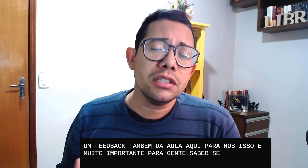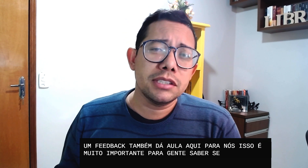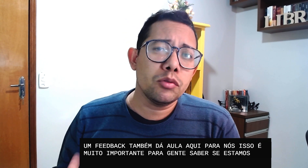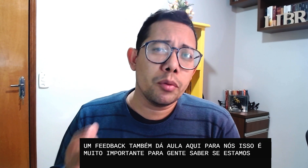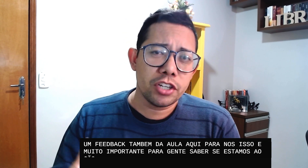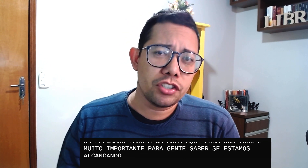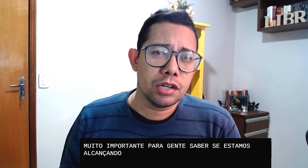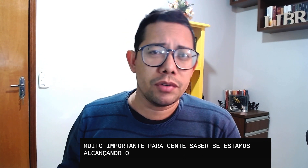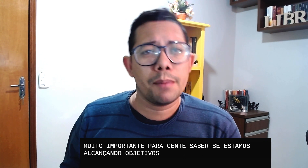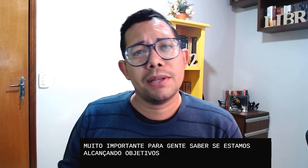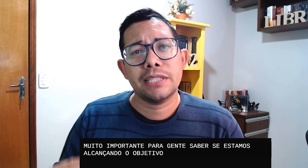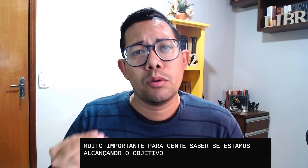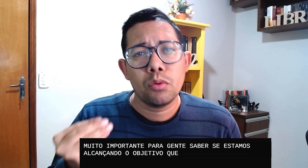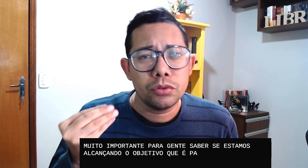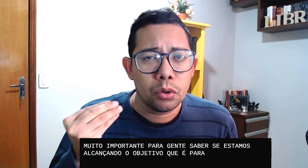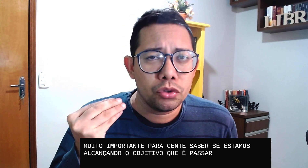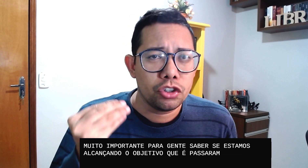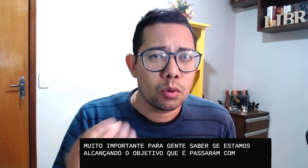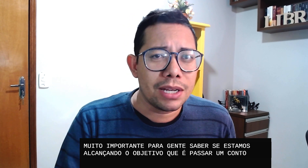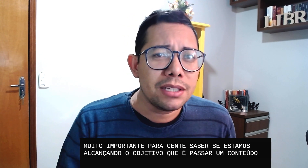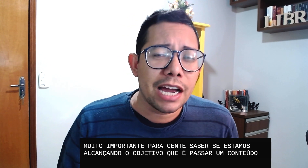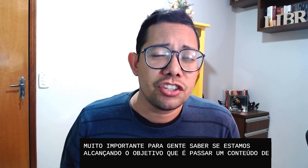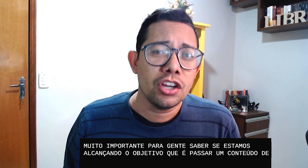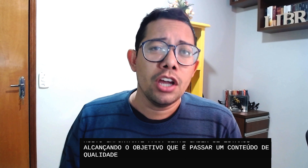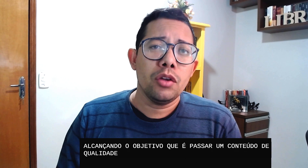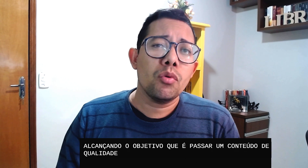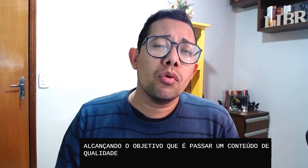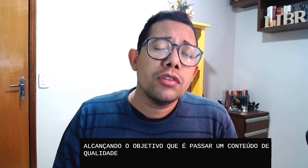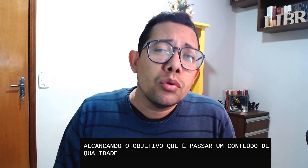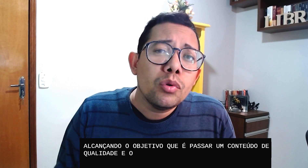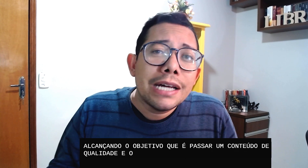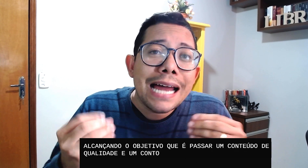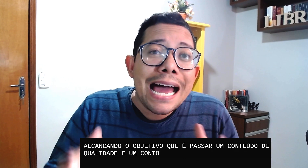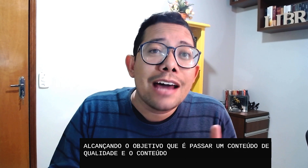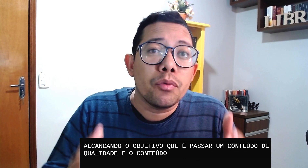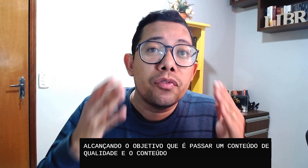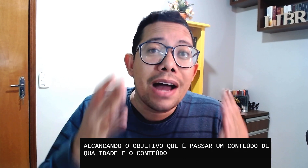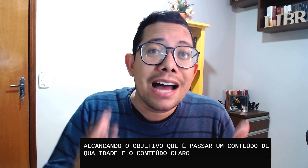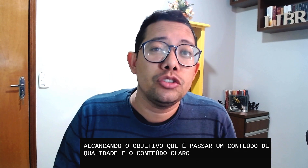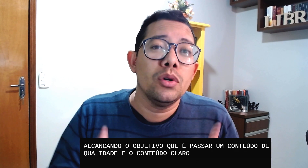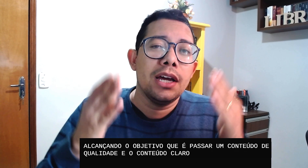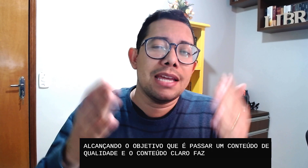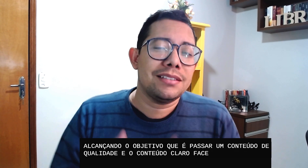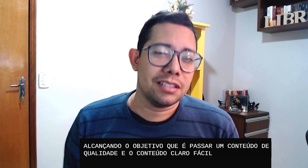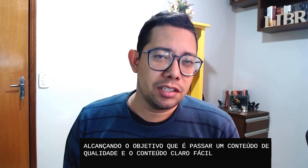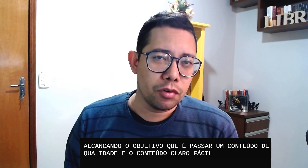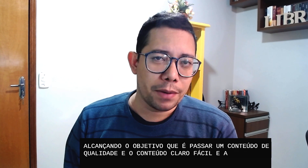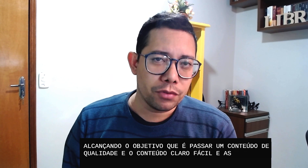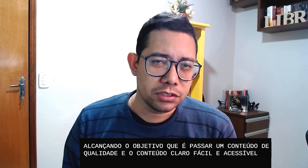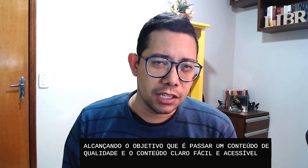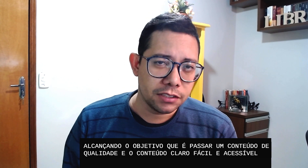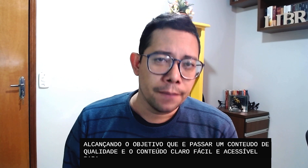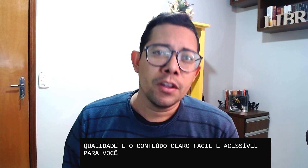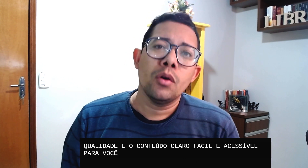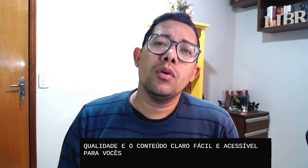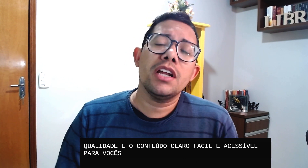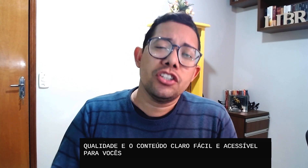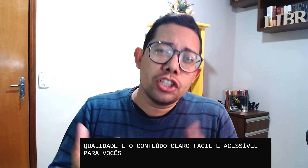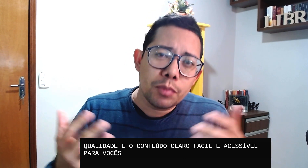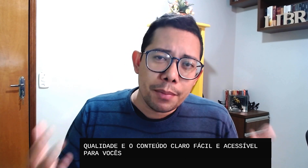alcançando o objetivo, que é passar um conteúdo de qualidade e um conteúdo claro, fácil e acessível para vocês. Um grandíssimo